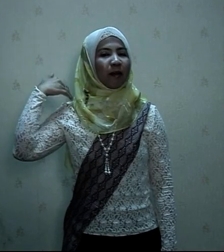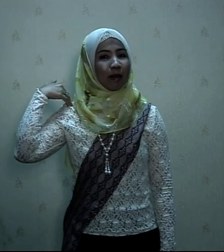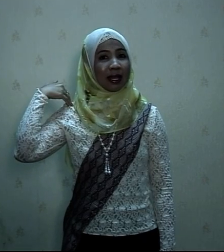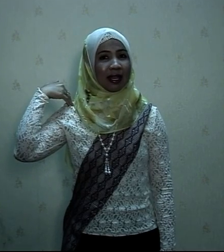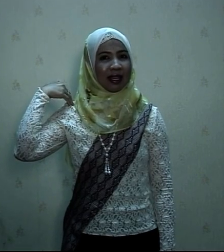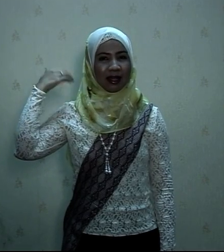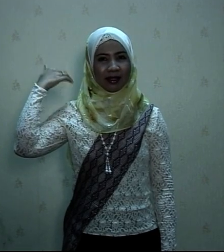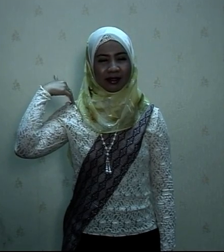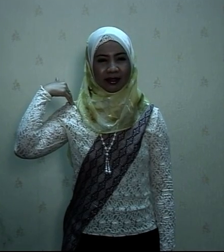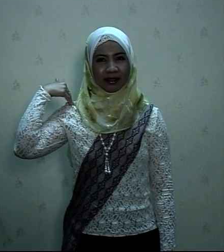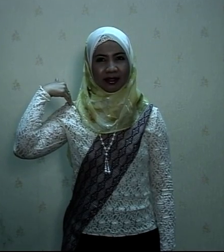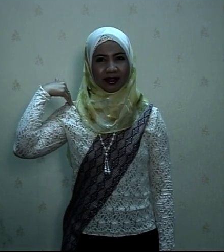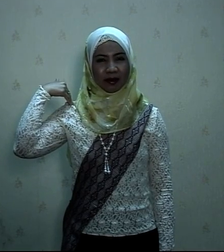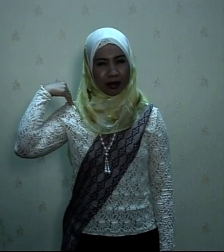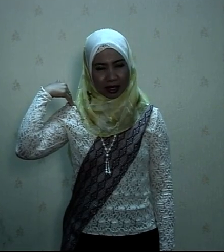มีมี